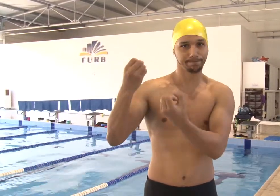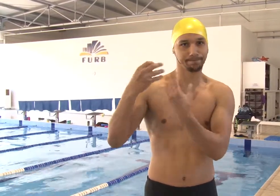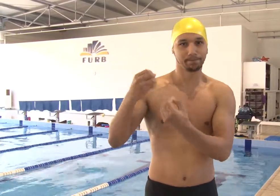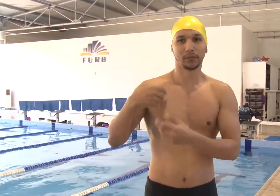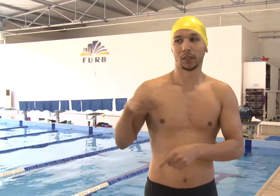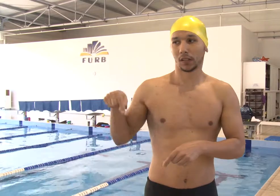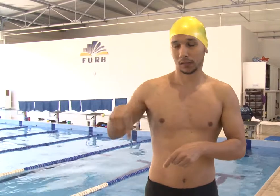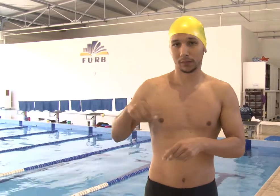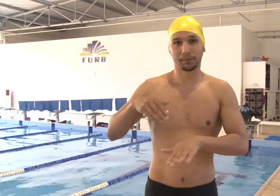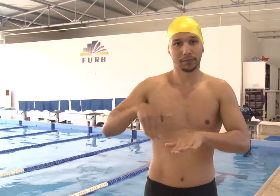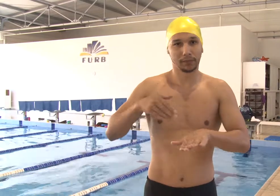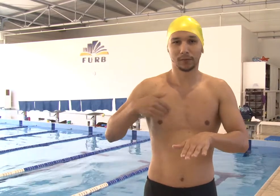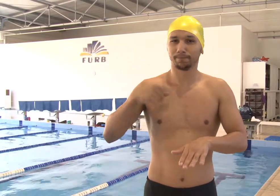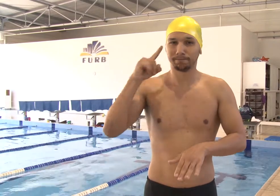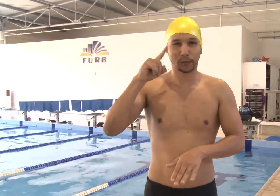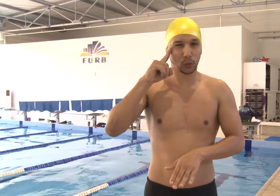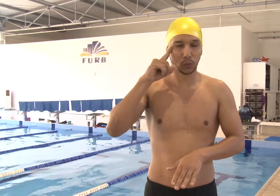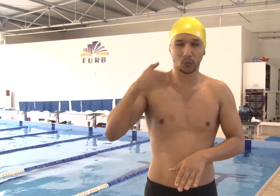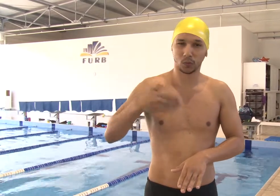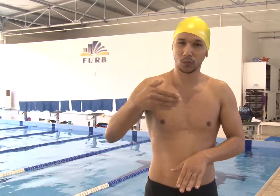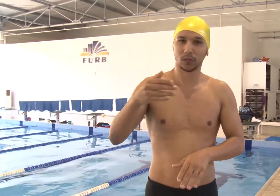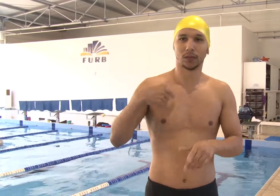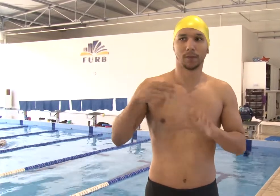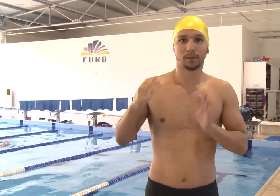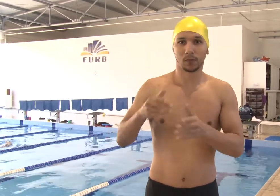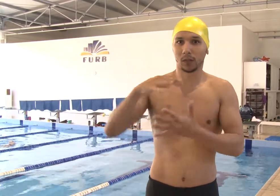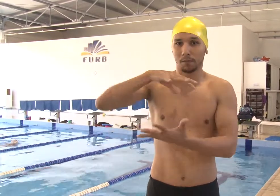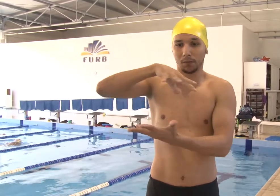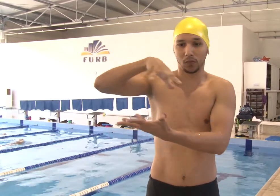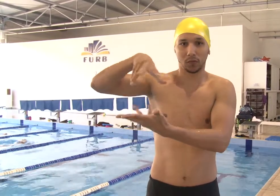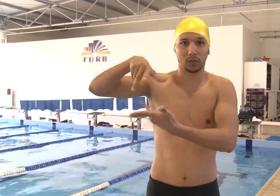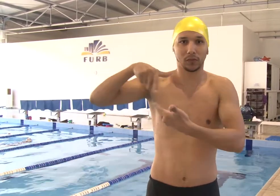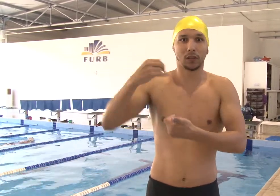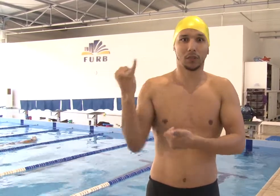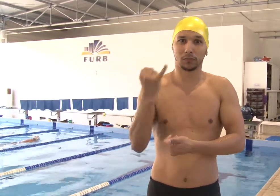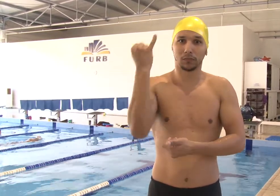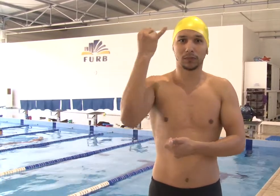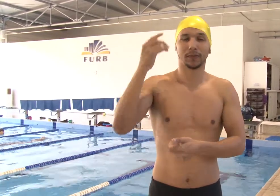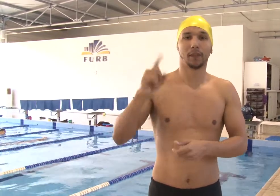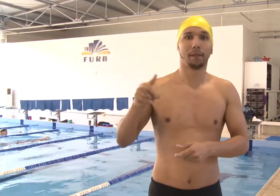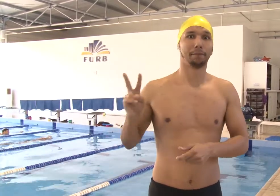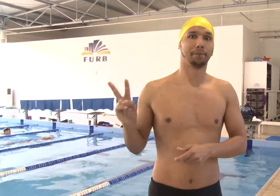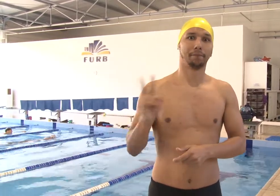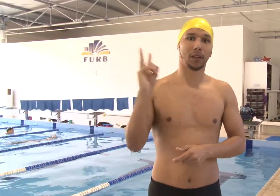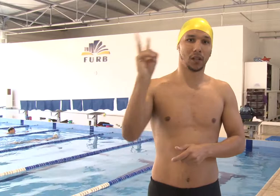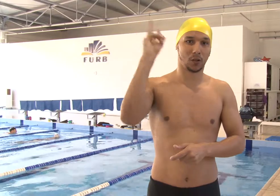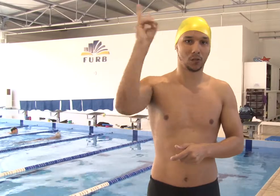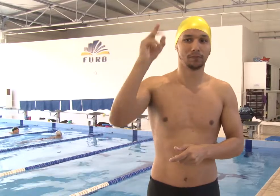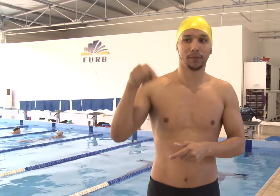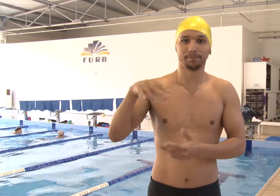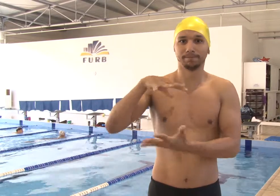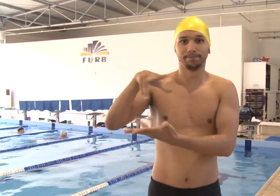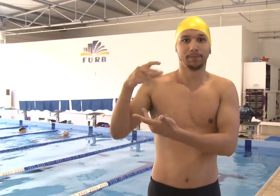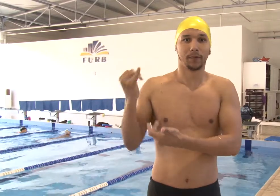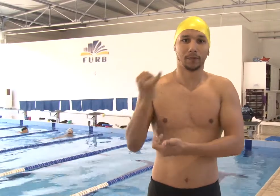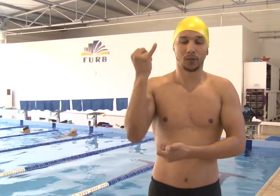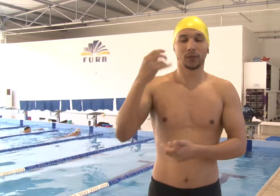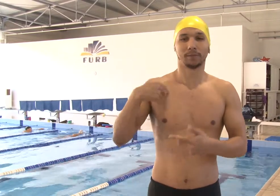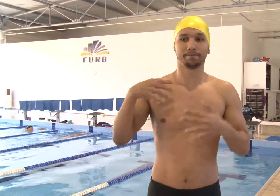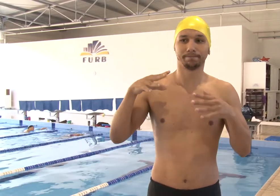ensinado bastante aqui na natação. Eu venho todos os dias treinar para participar do Mundial, que tem muito valor. E